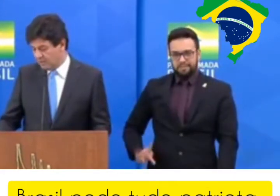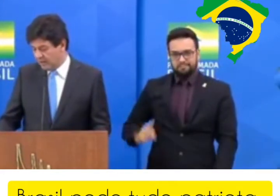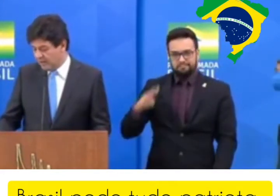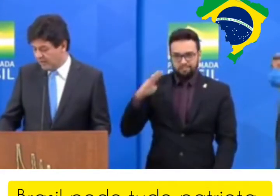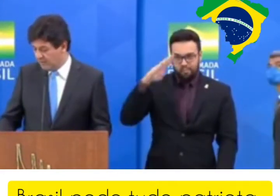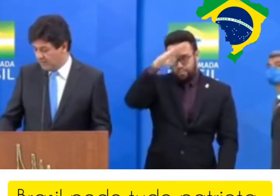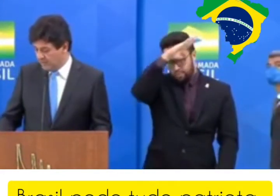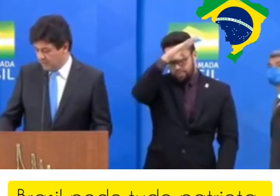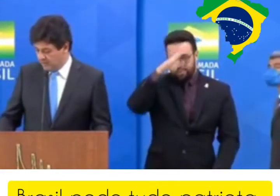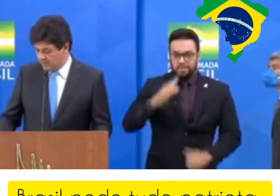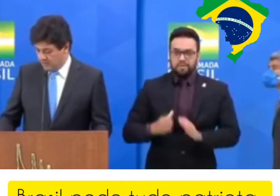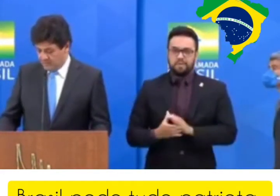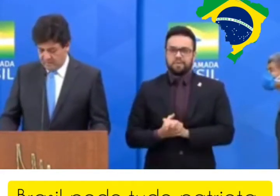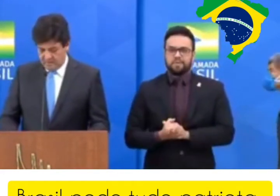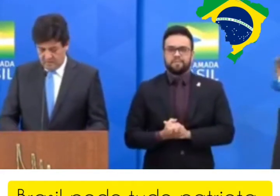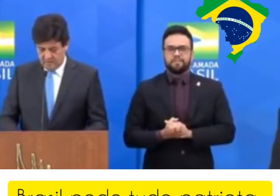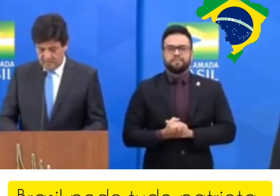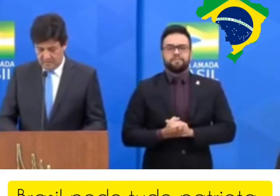Jair Bolsonaro,